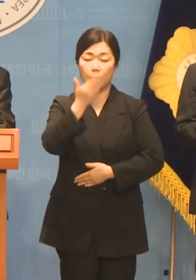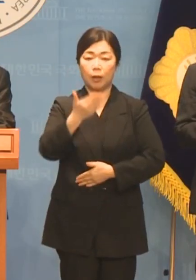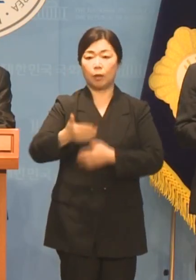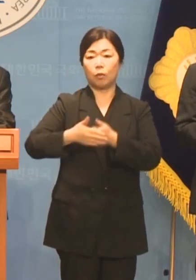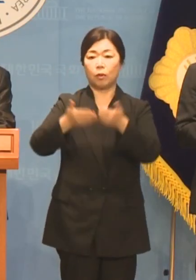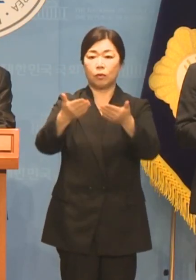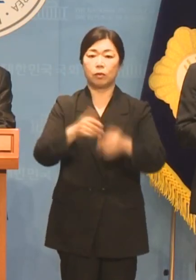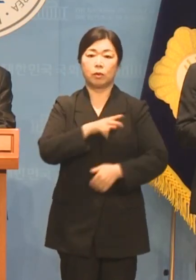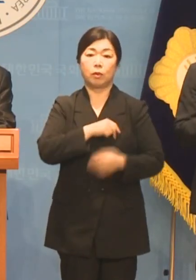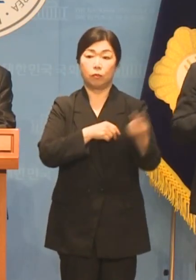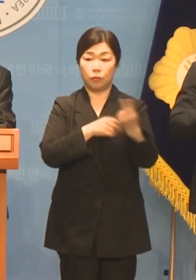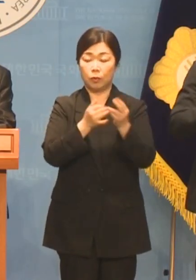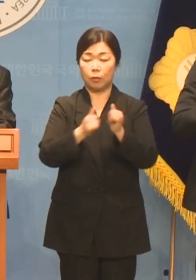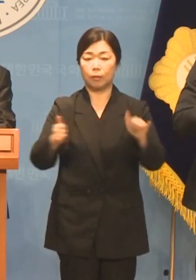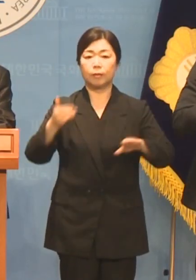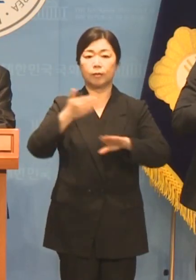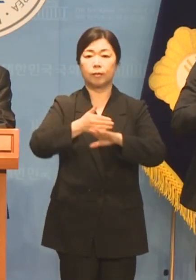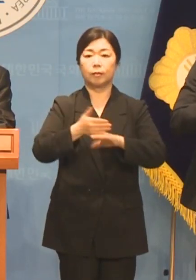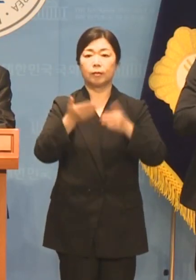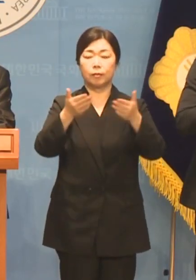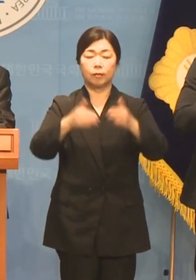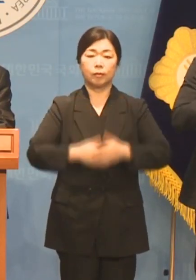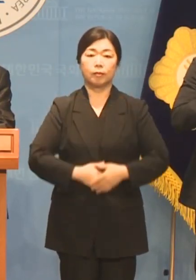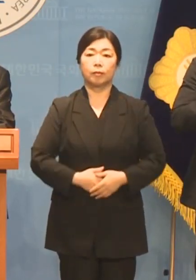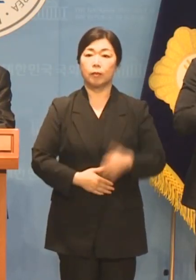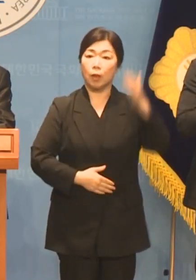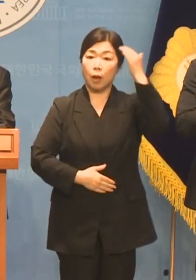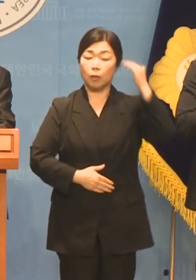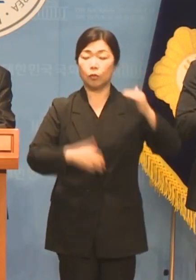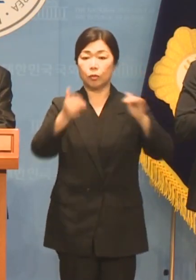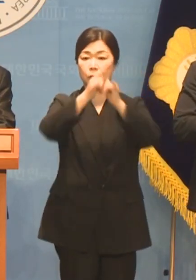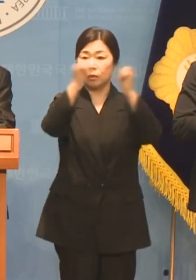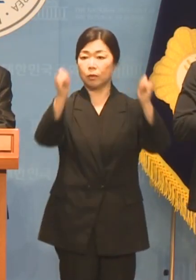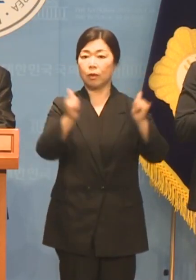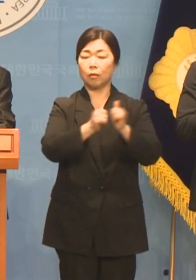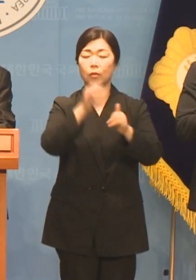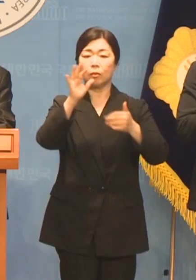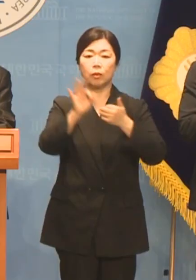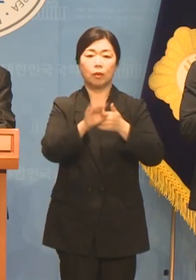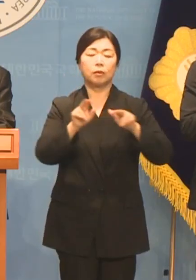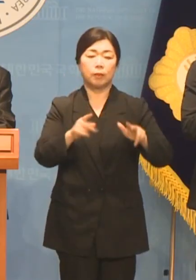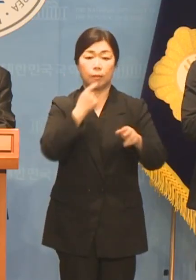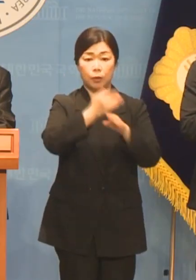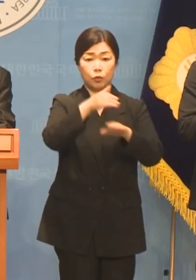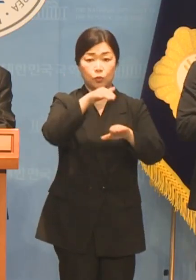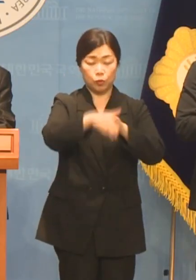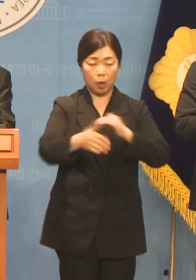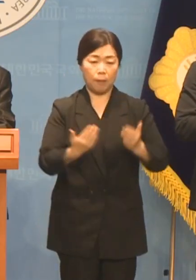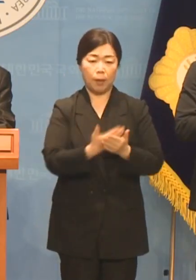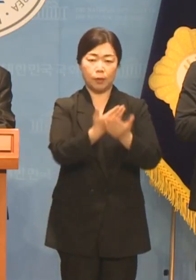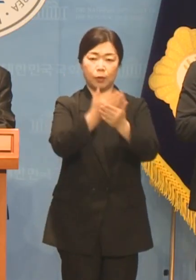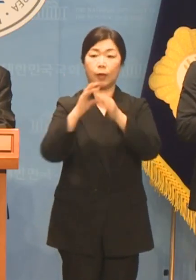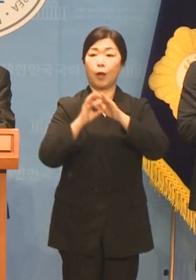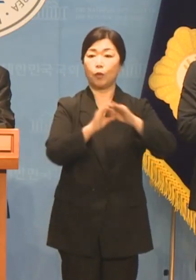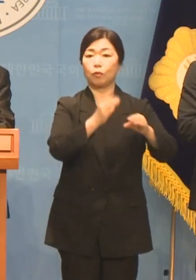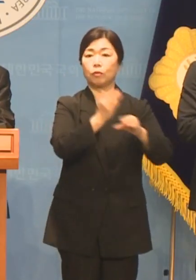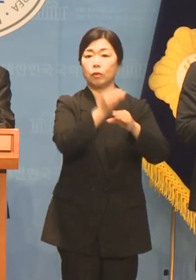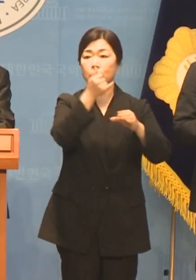의원님께 감사드립니다. 우리나라는 사회 전반에 걸쳐 혁혁한 민주주의 발전이